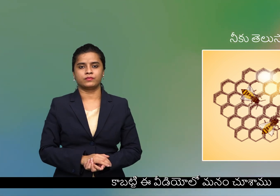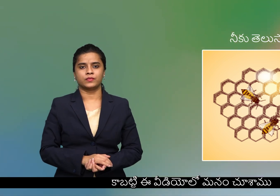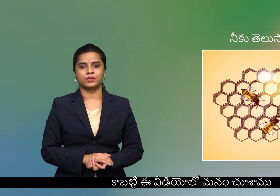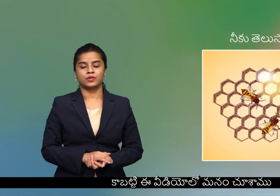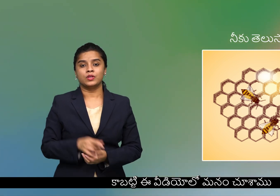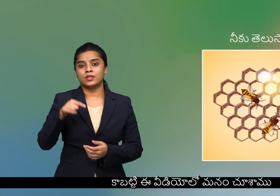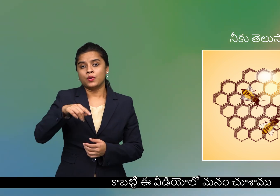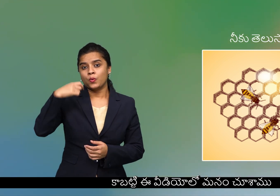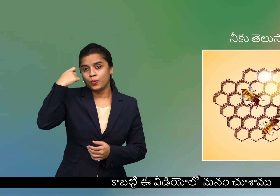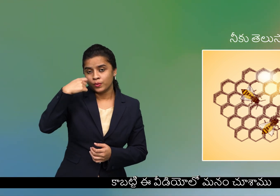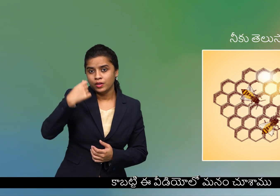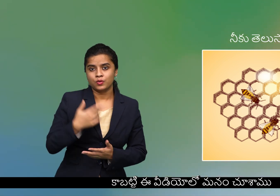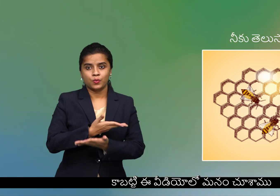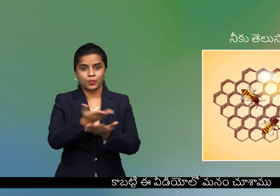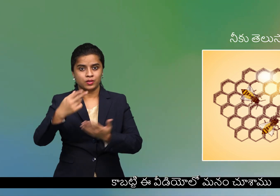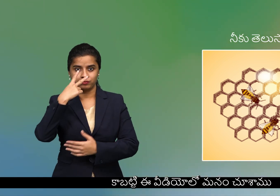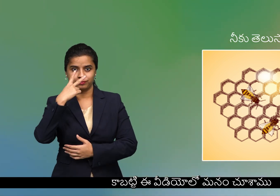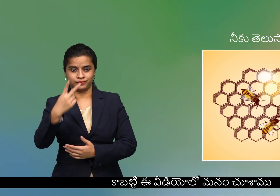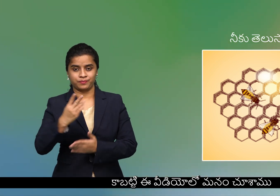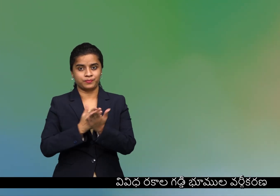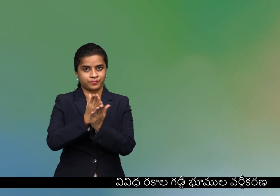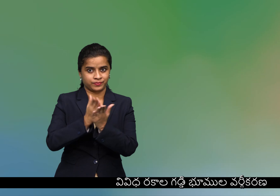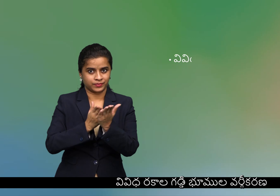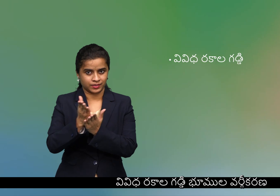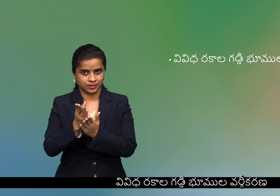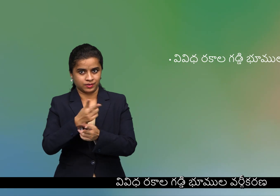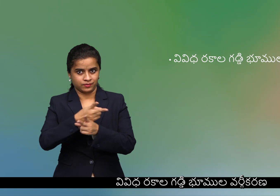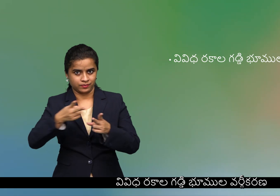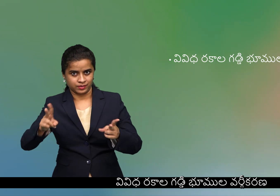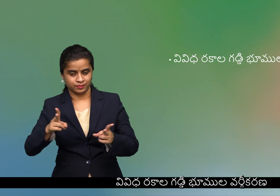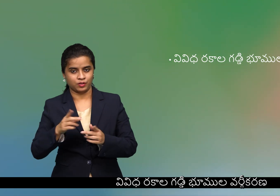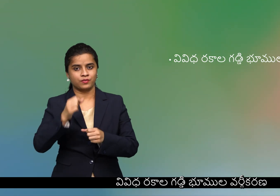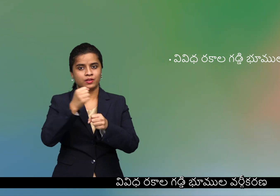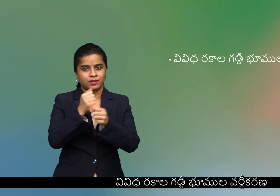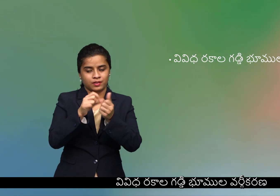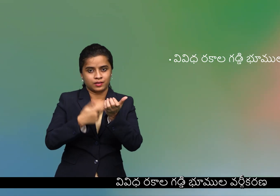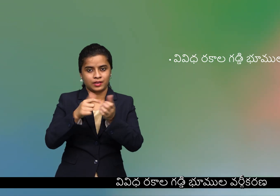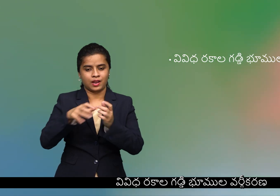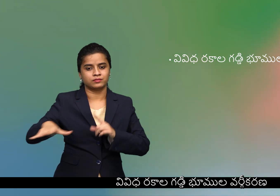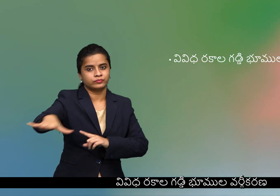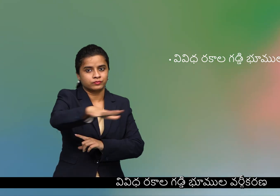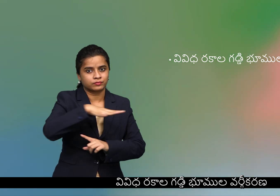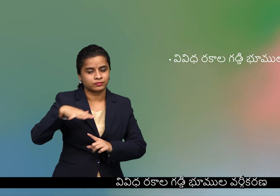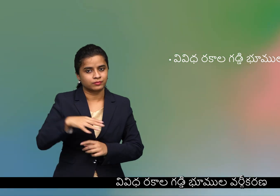కాబట్టి ఈ వీడియోలో మనం చూసాము వివిధ రకాల గడ్డి భూముల వర్గీకరణ,